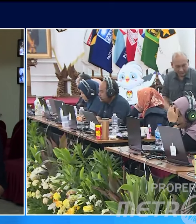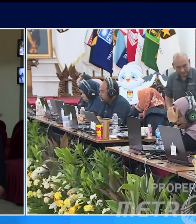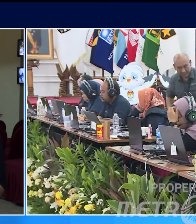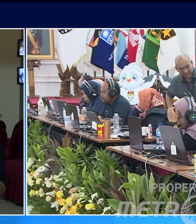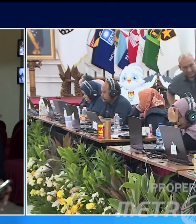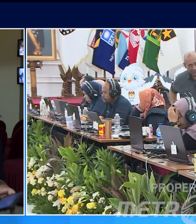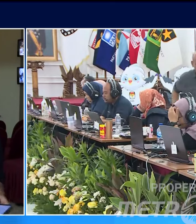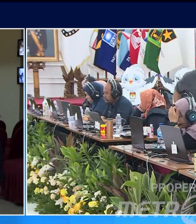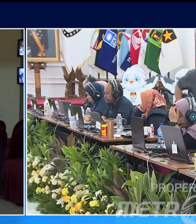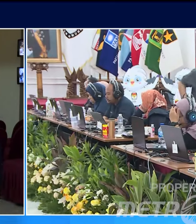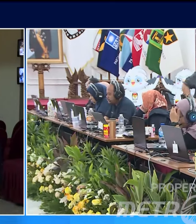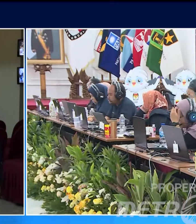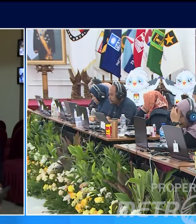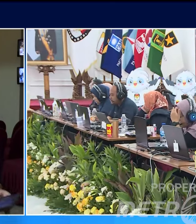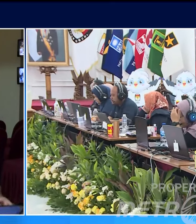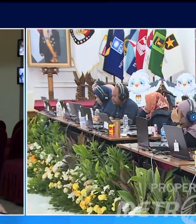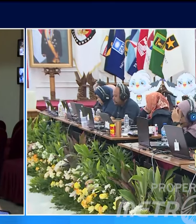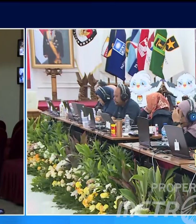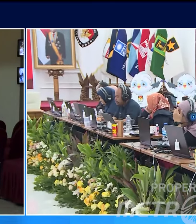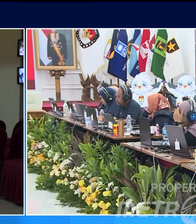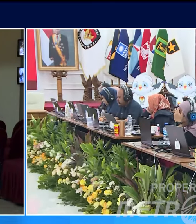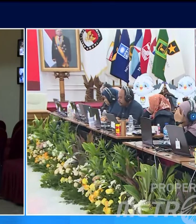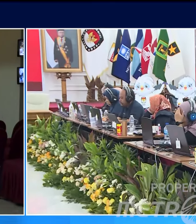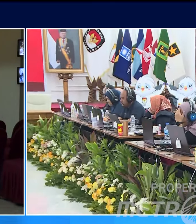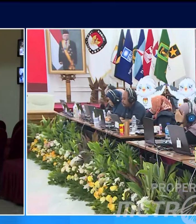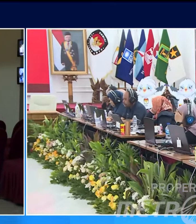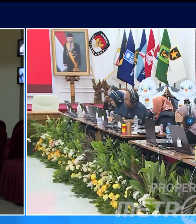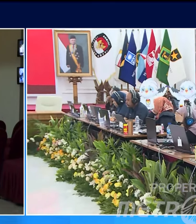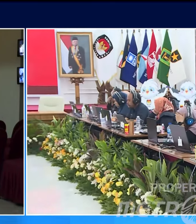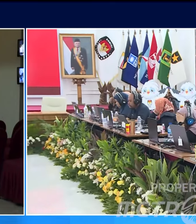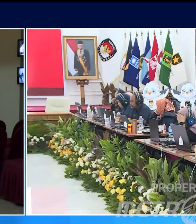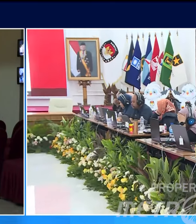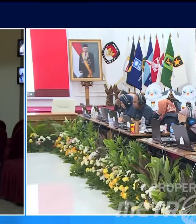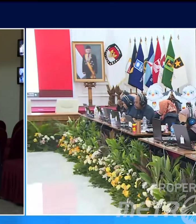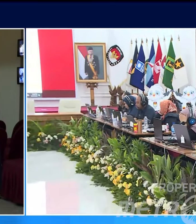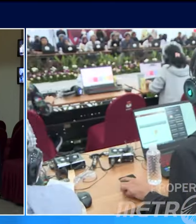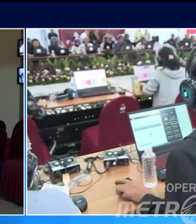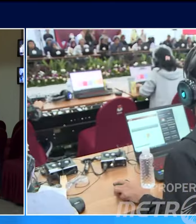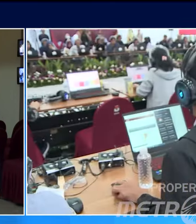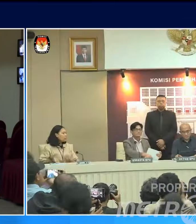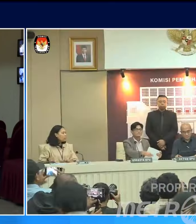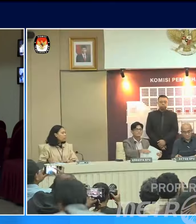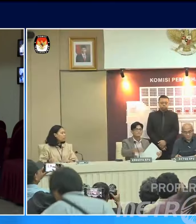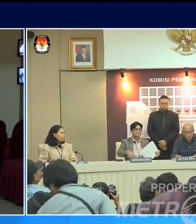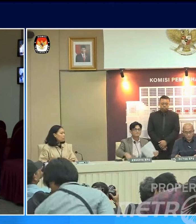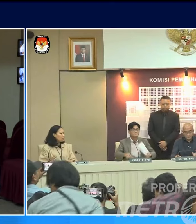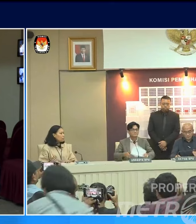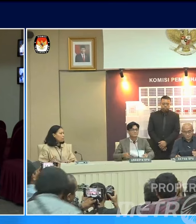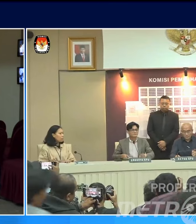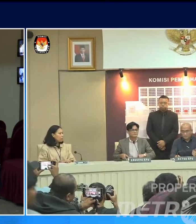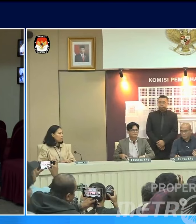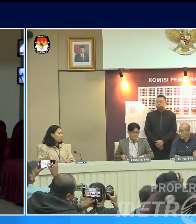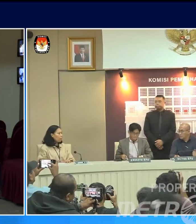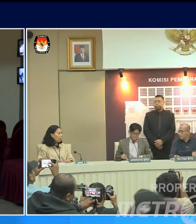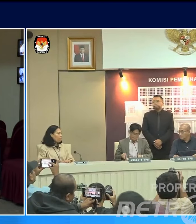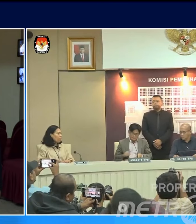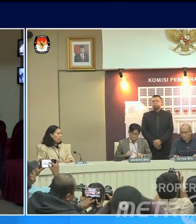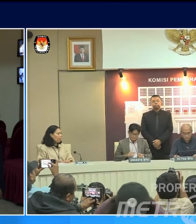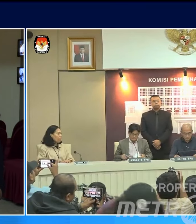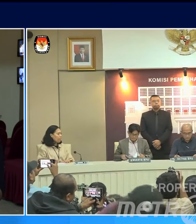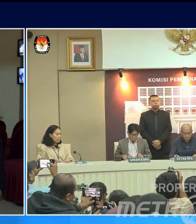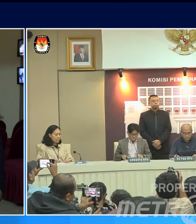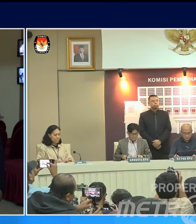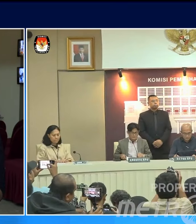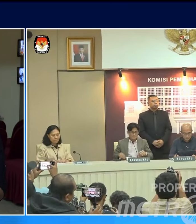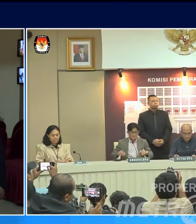Hasyim Asyari pada konferensi pers kemarin ini sudah mengatakan bahwa untuk yang hadir pada hari ini adalah saksi-saksi